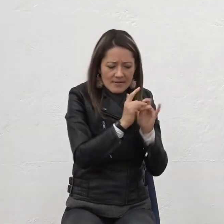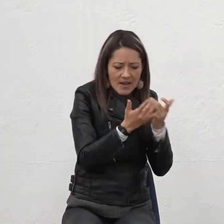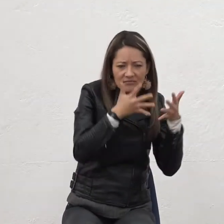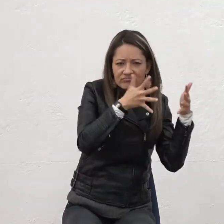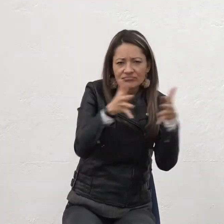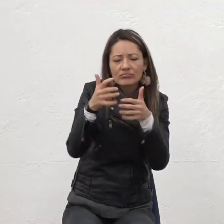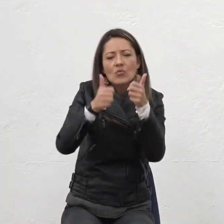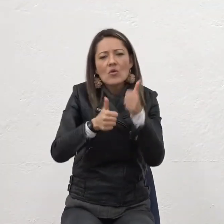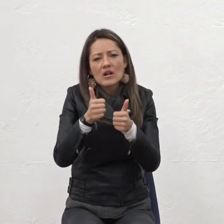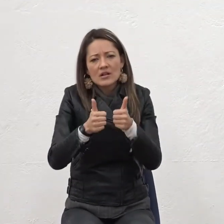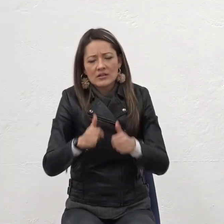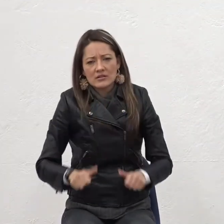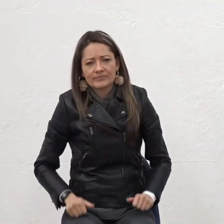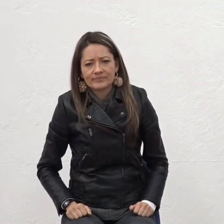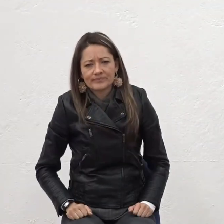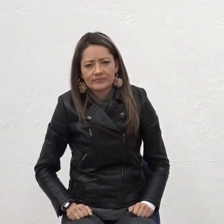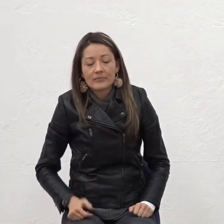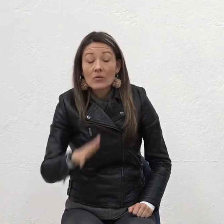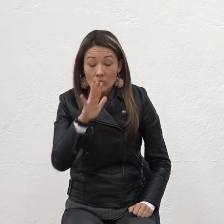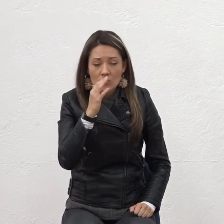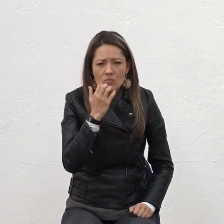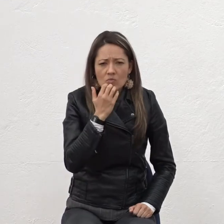palabra? Cuando